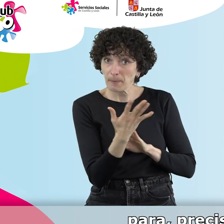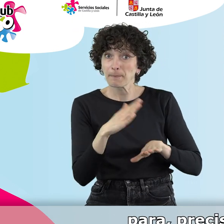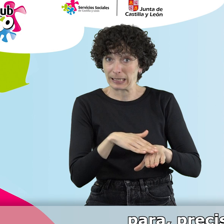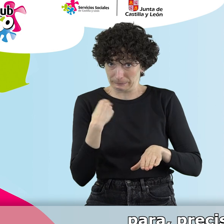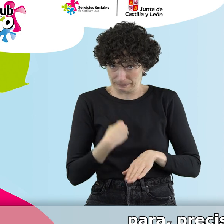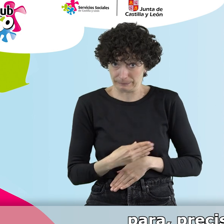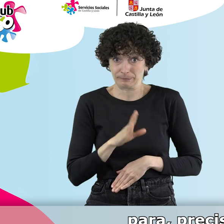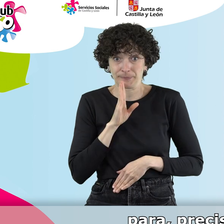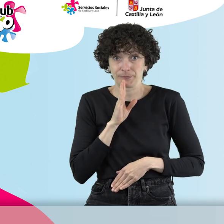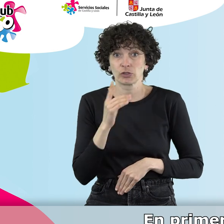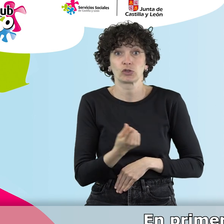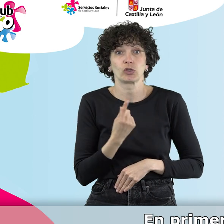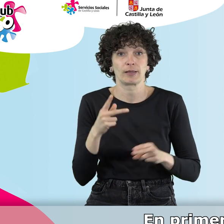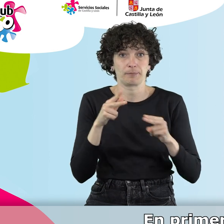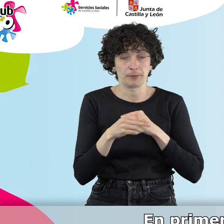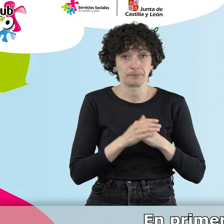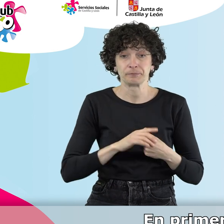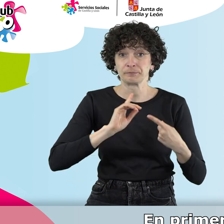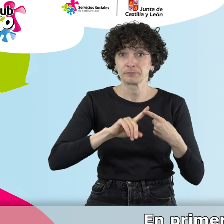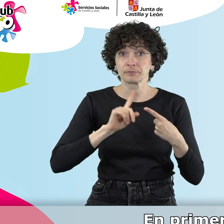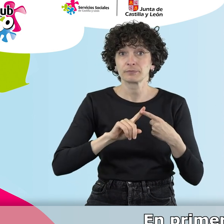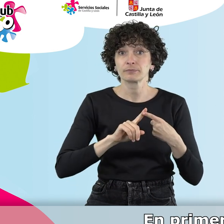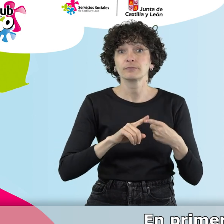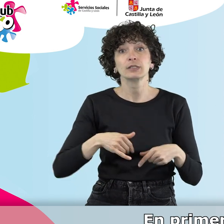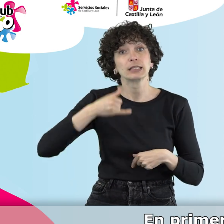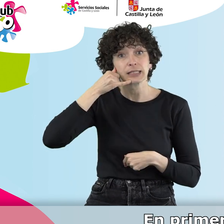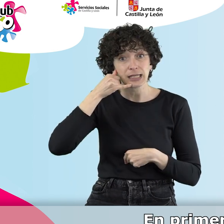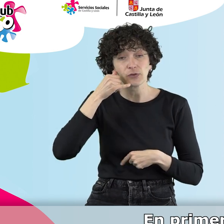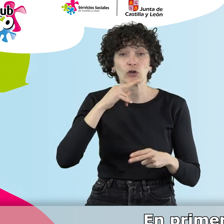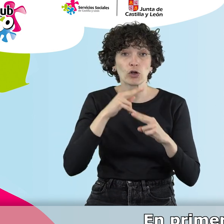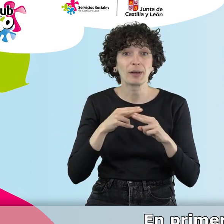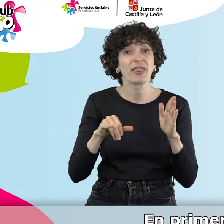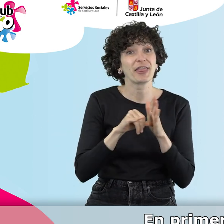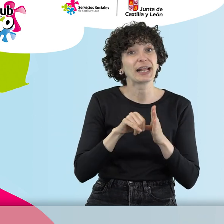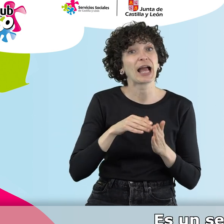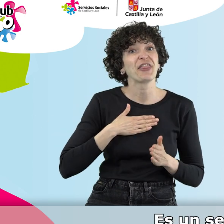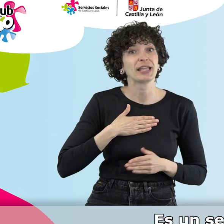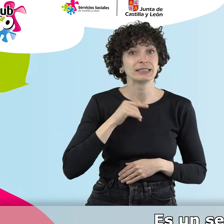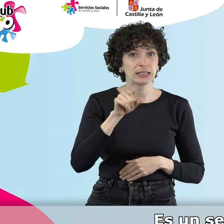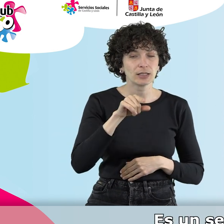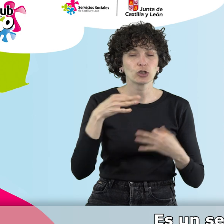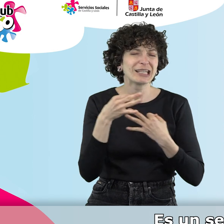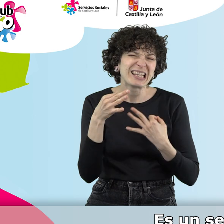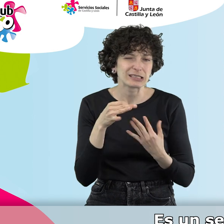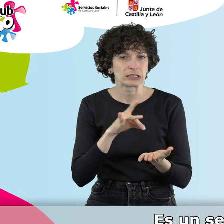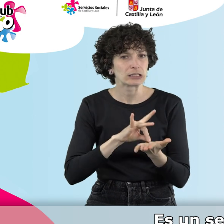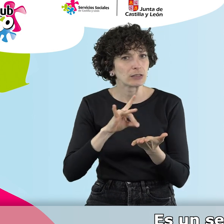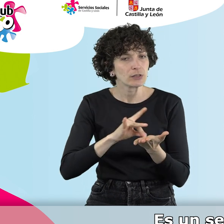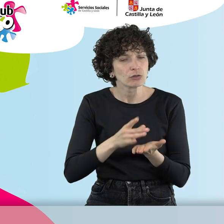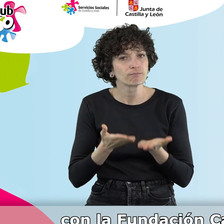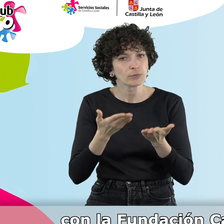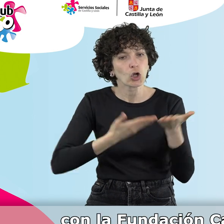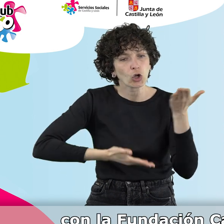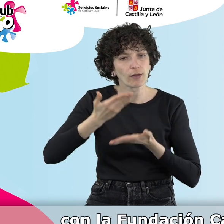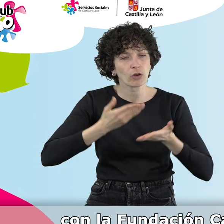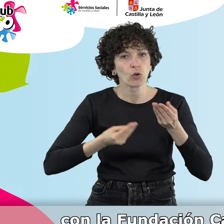precisamente prevenir la soledad. En primer lugar, el teléfono Cerca de Ti. Es un servicio que se ofrece en